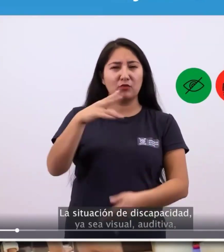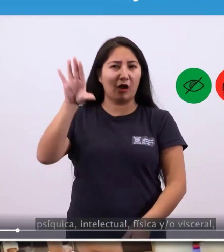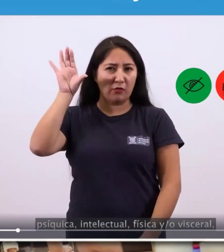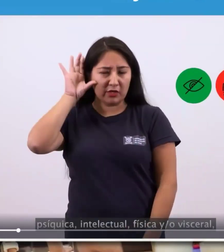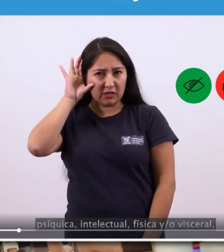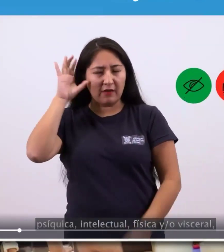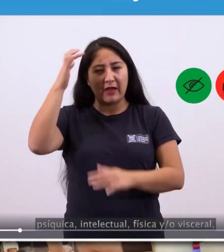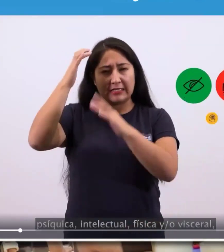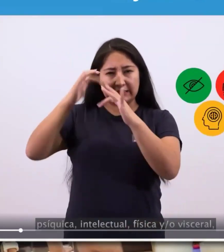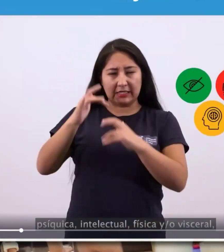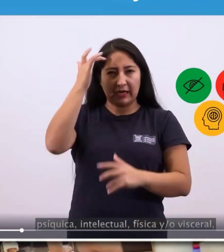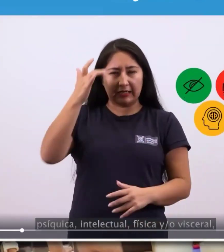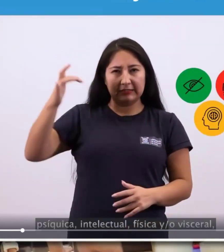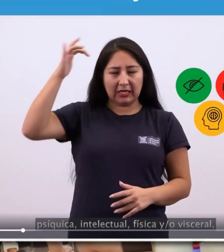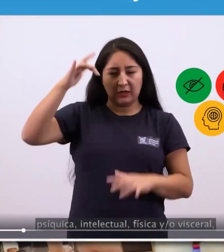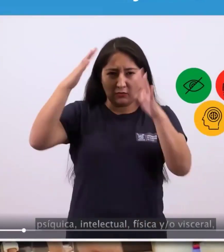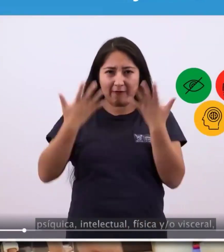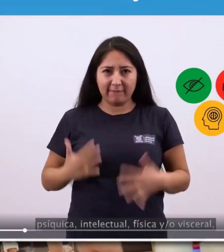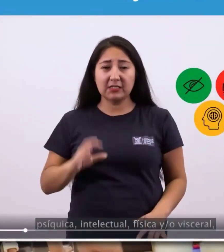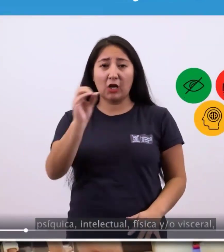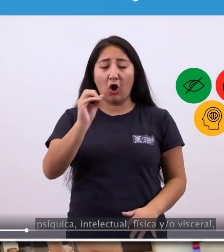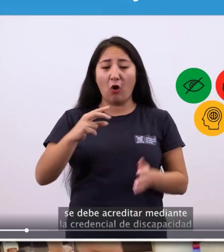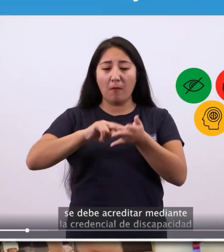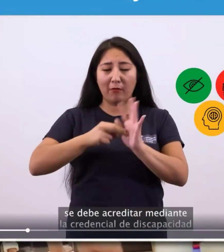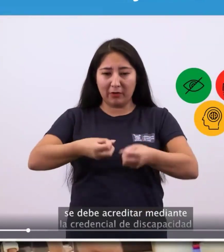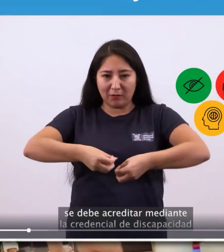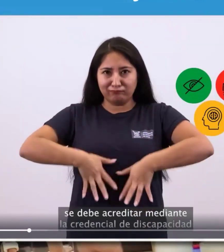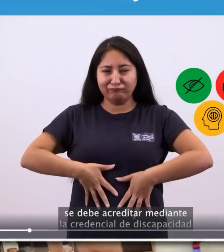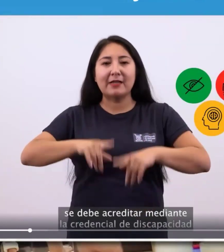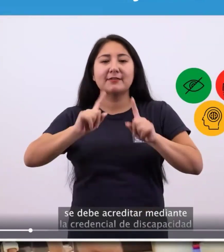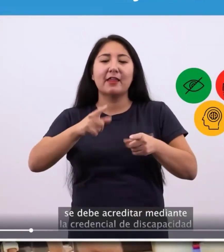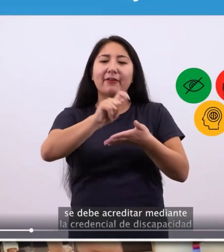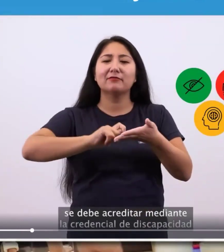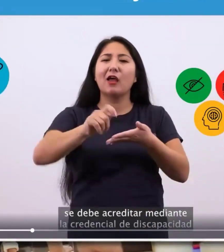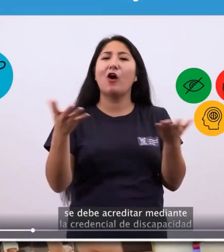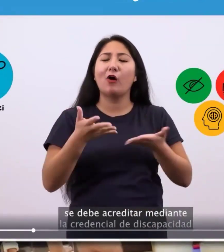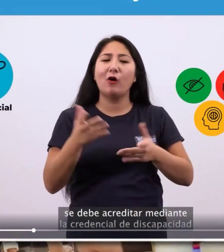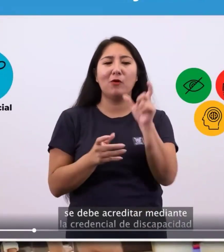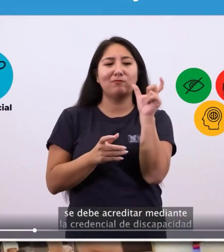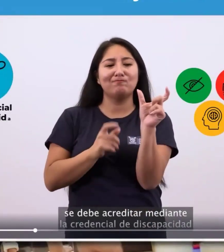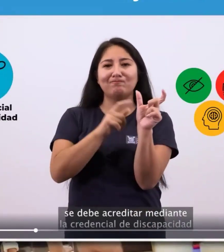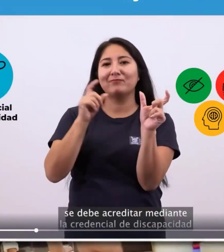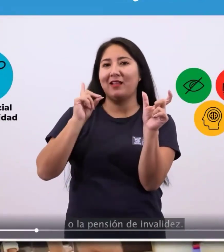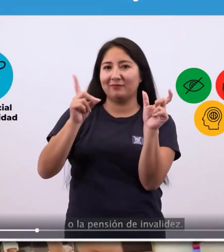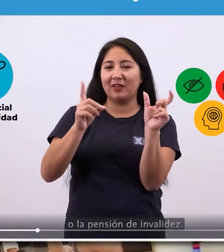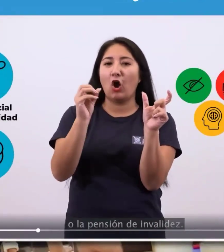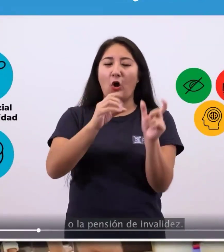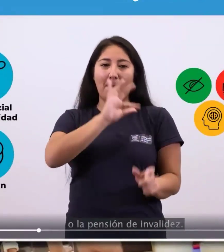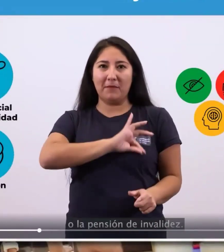auditiva, psíquica, intelectual, física y o visceral, se debe acreditar mediante la credencial de discapacidad o la pensión de